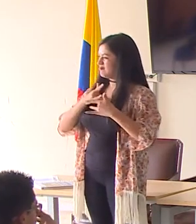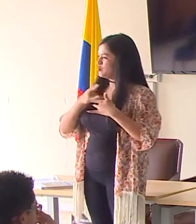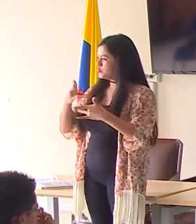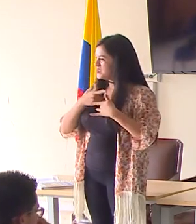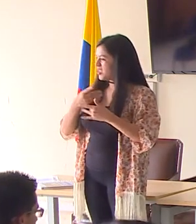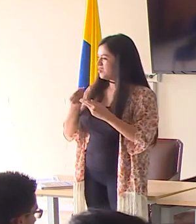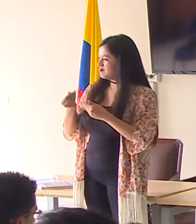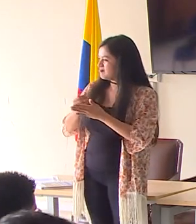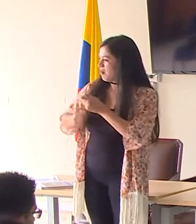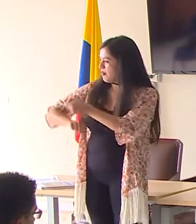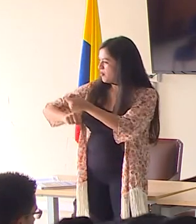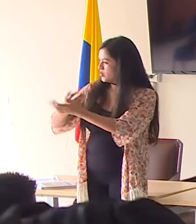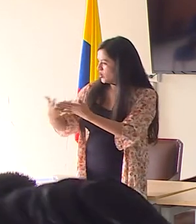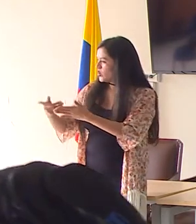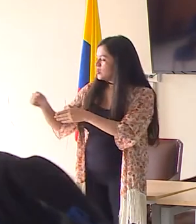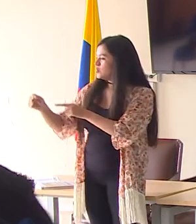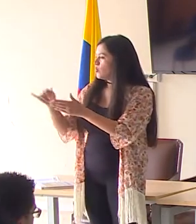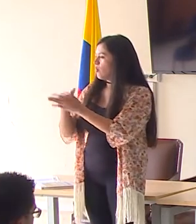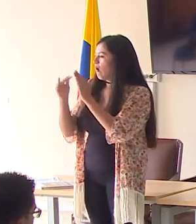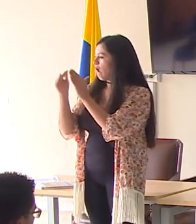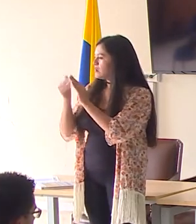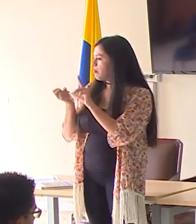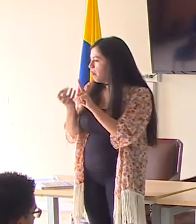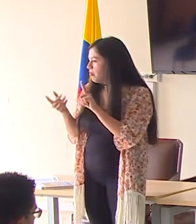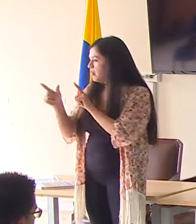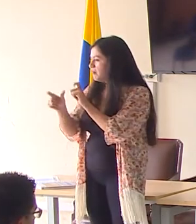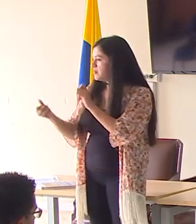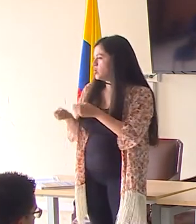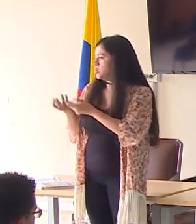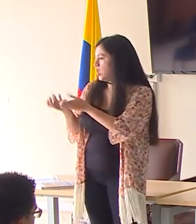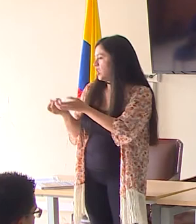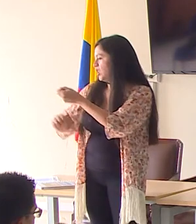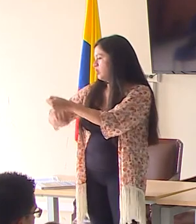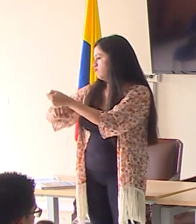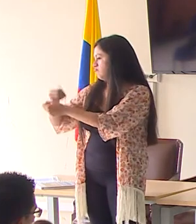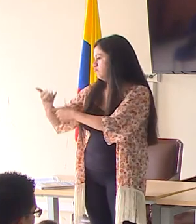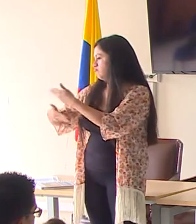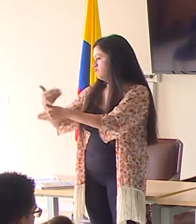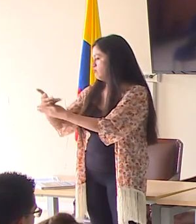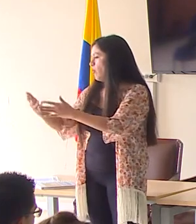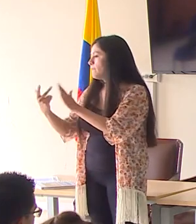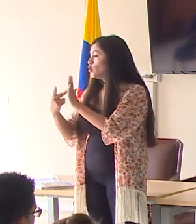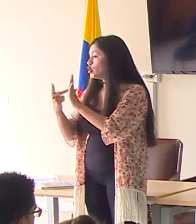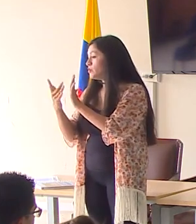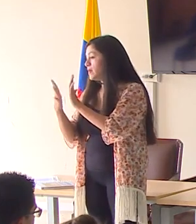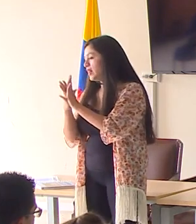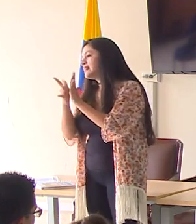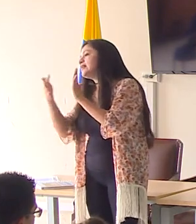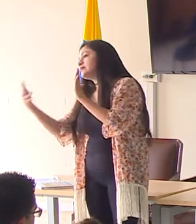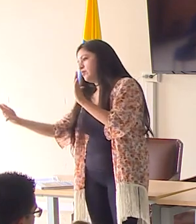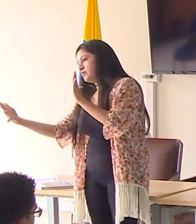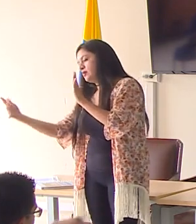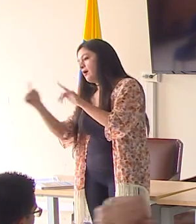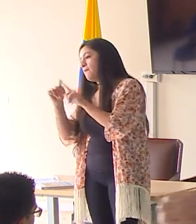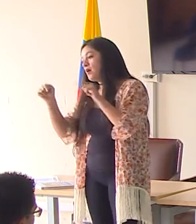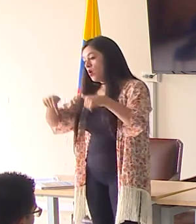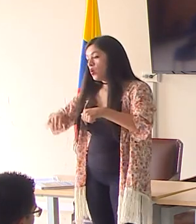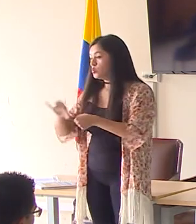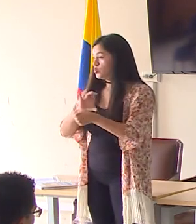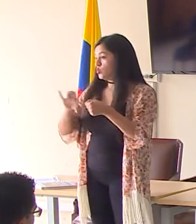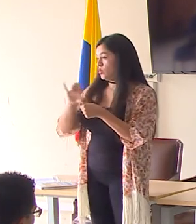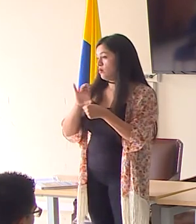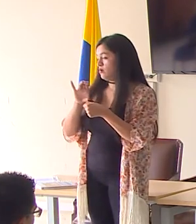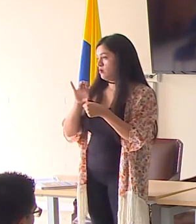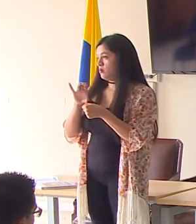de la vivienda social y popular pues baja bastante digamos los procesos de urbanización informal pero la ciudad para este